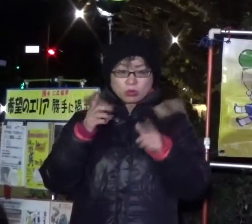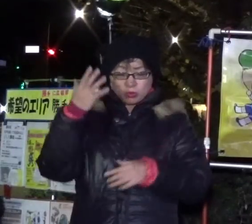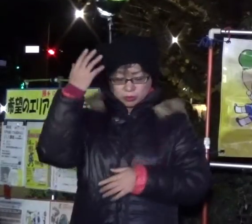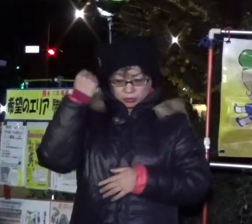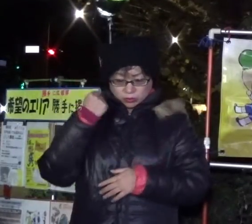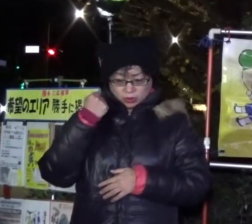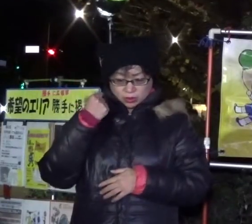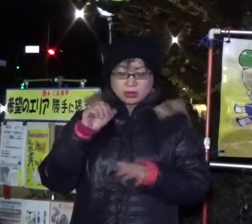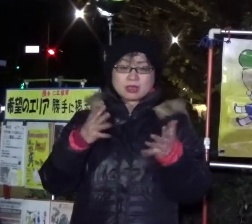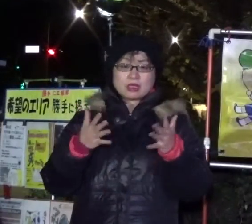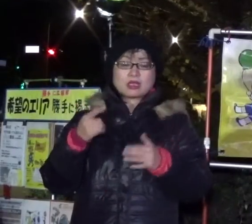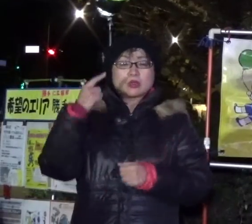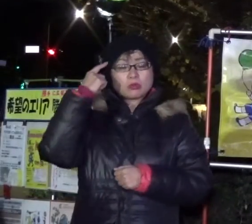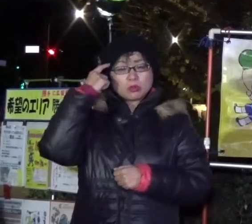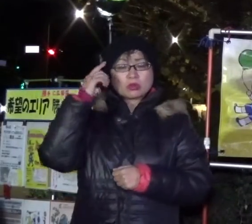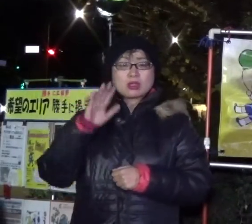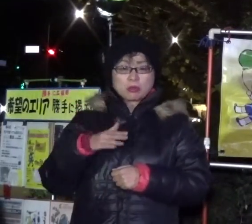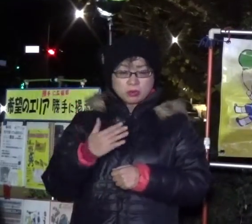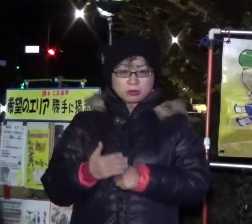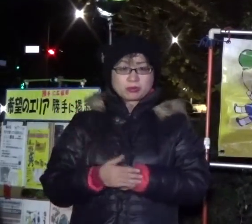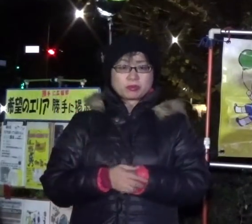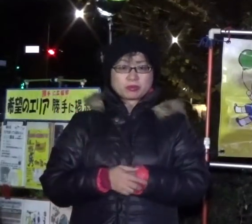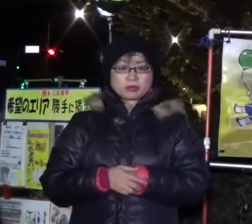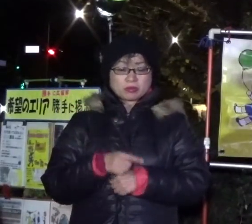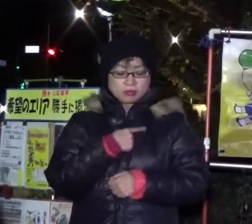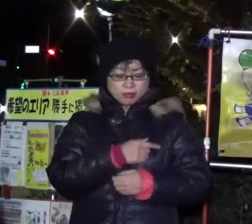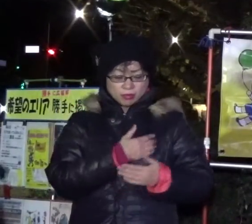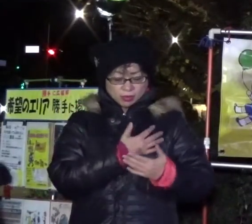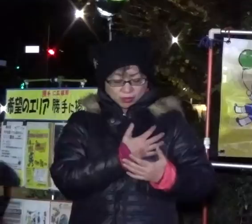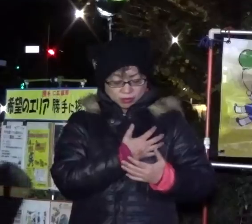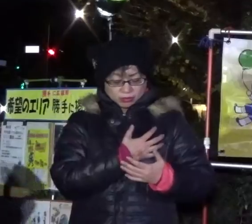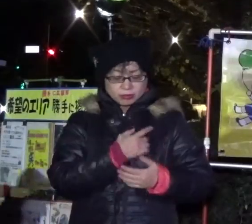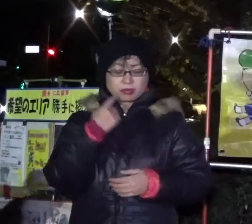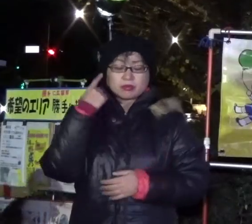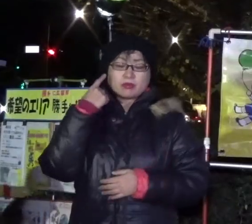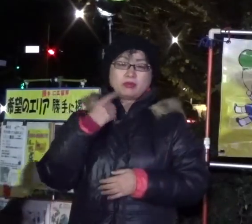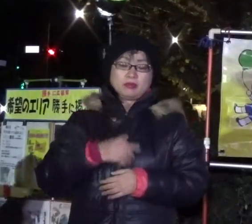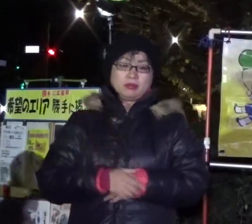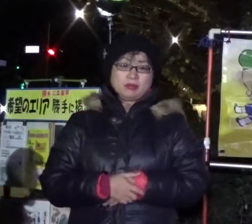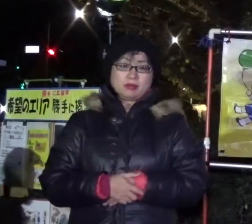えている方はいないと思いましたが、一人心を痛めにいました。